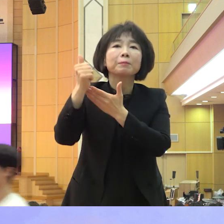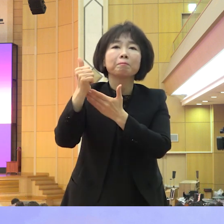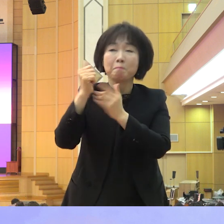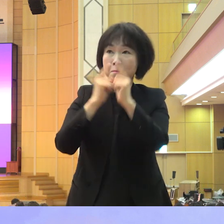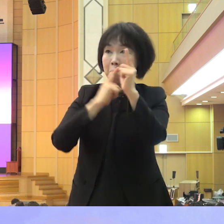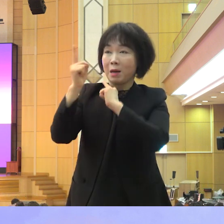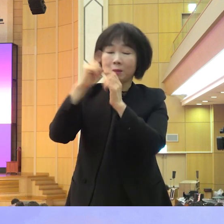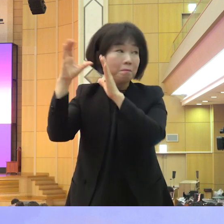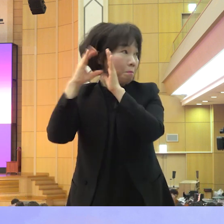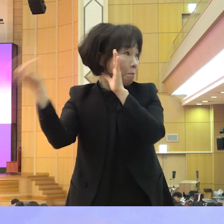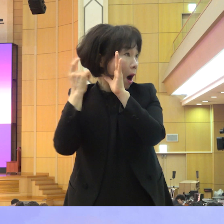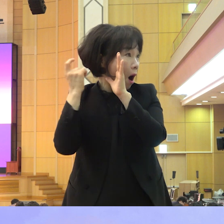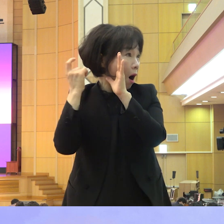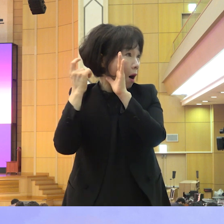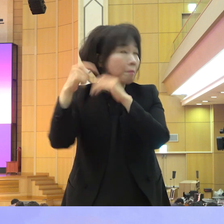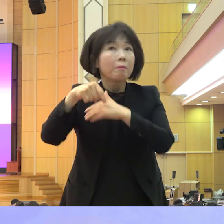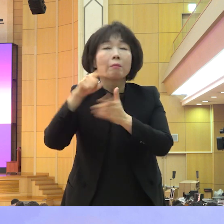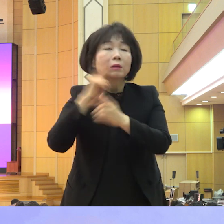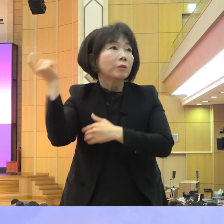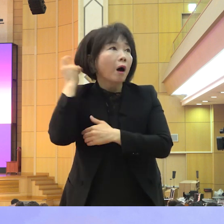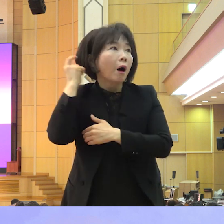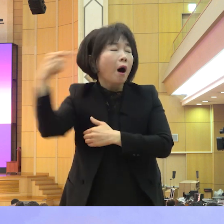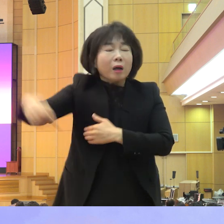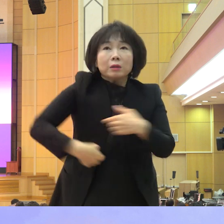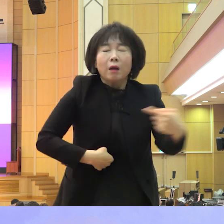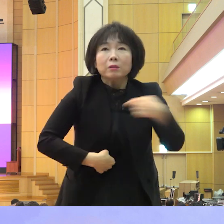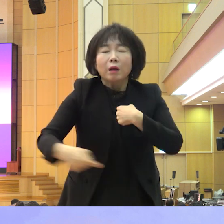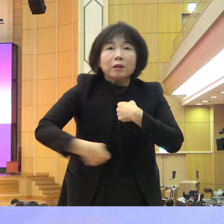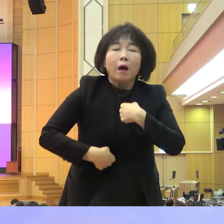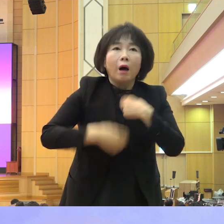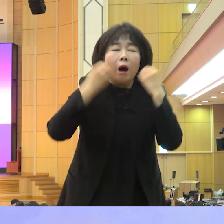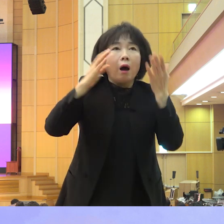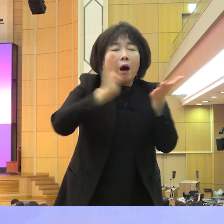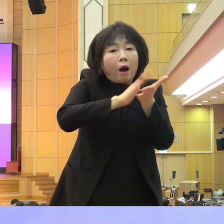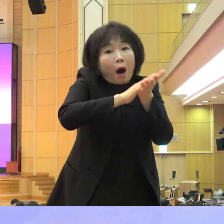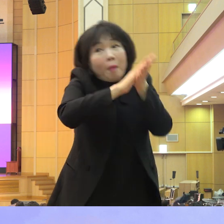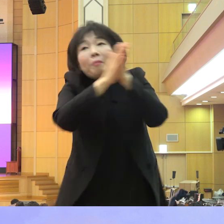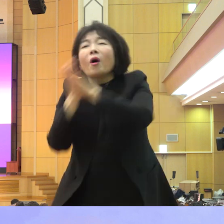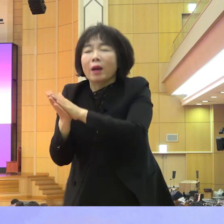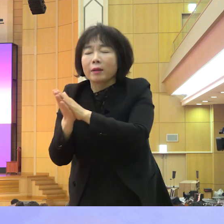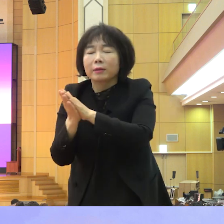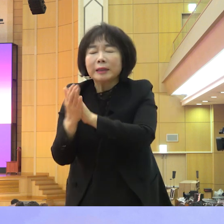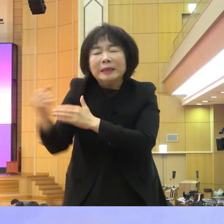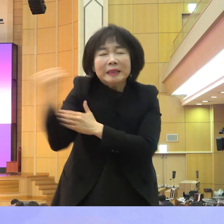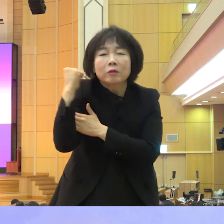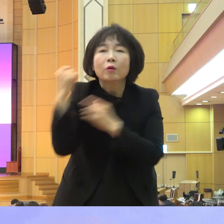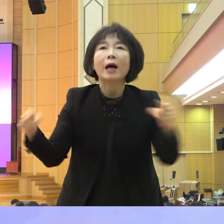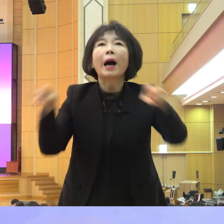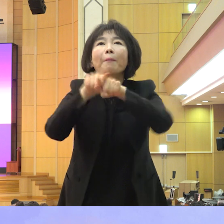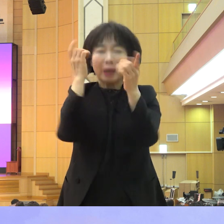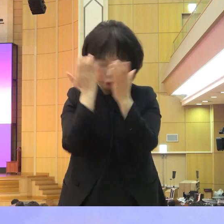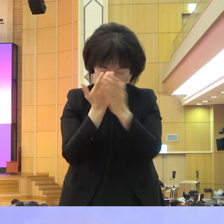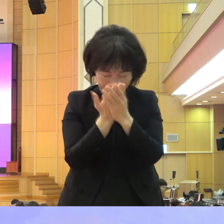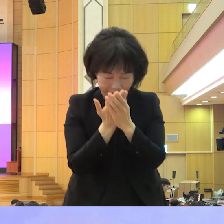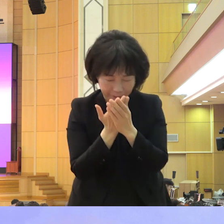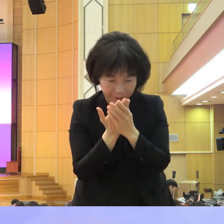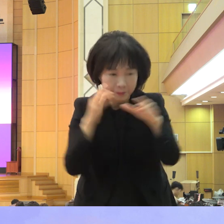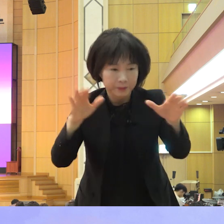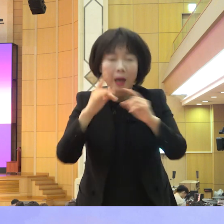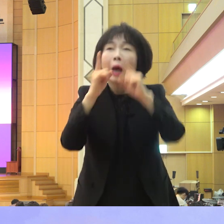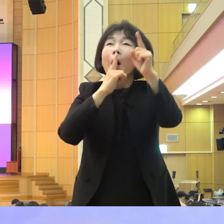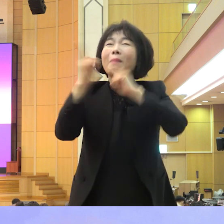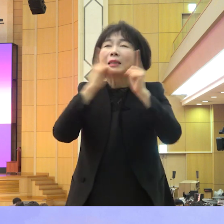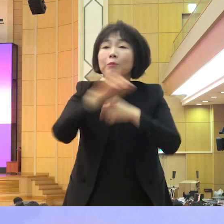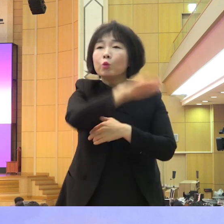말씀이 우리의 신명 골수 관절을 쪼개는 놀라운 역사가 나타나도록 우리 하나님 함께하여 주옵소서. 그